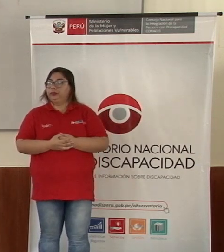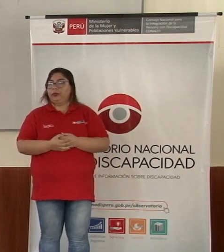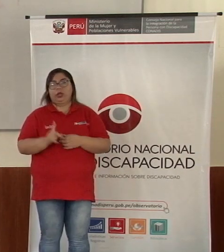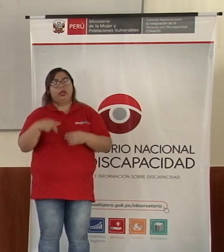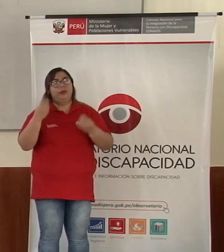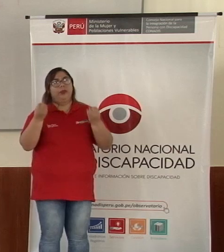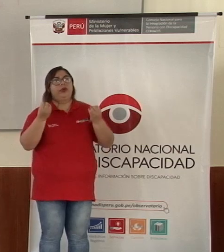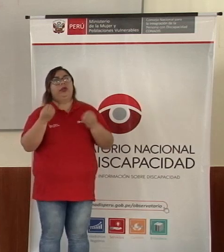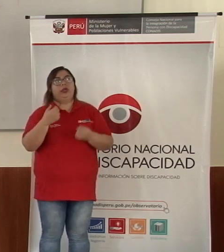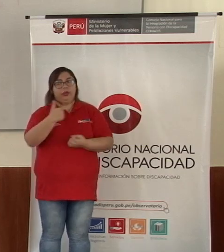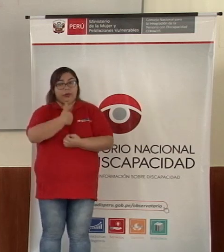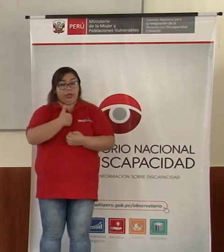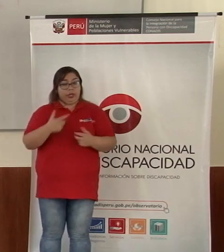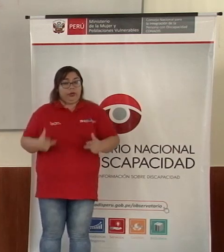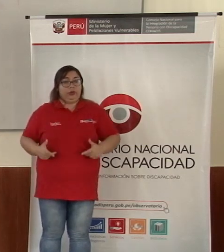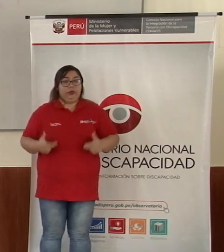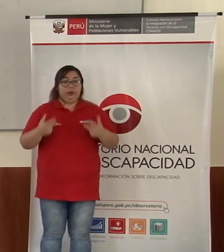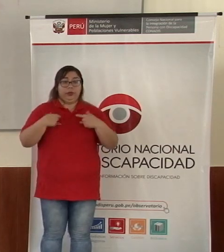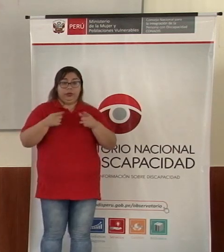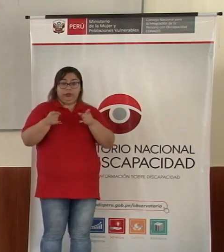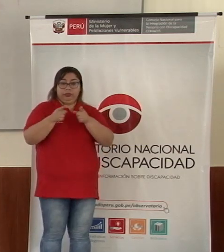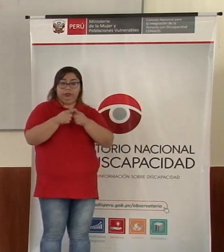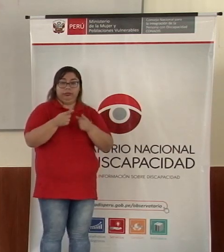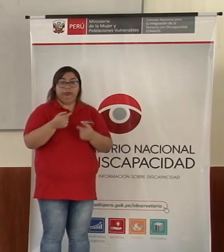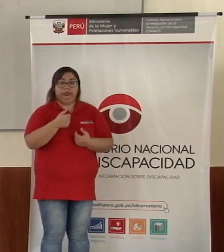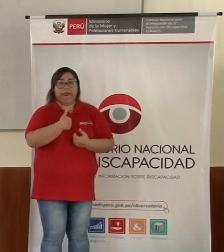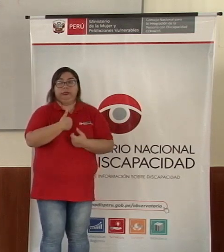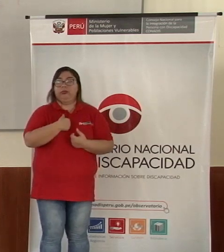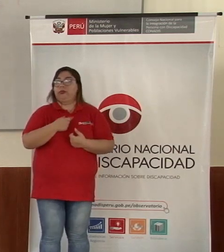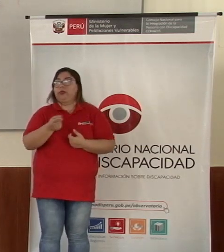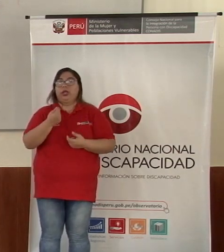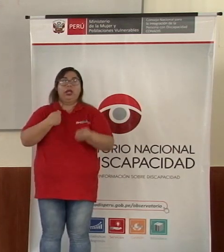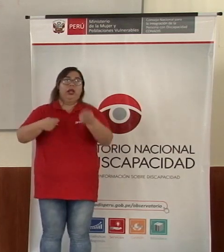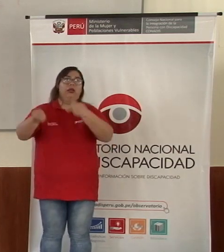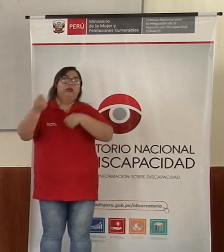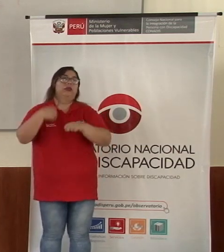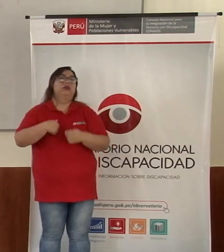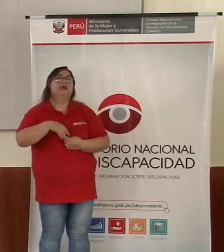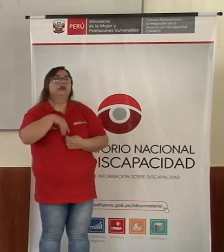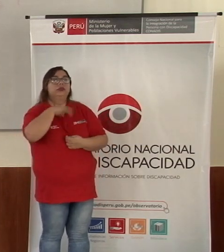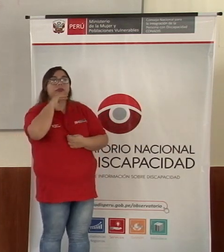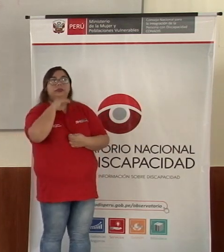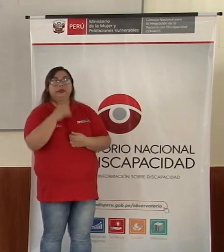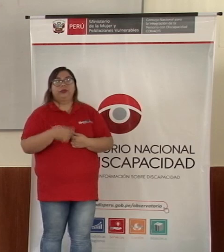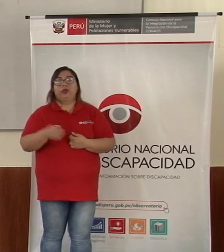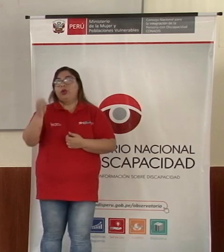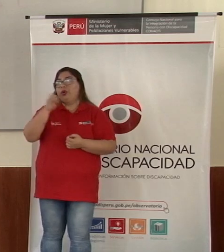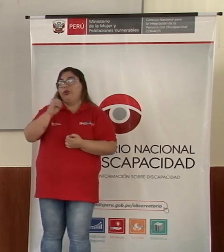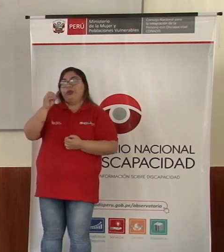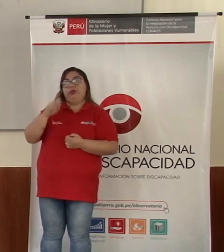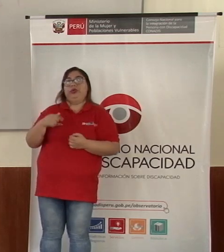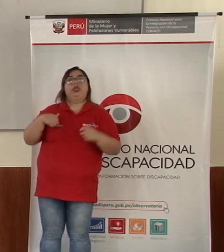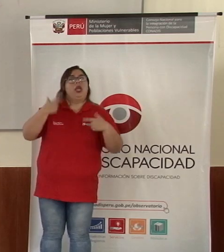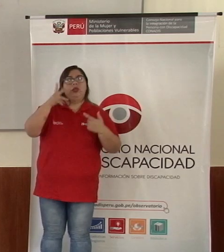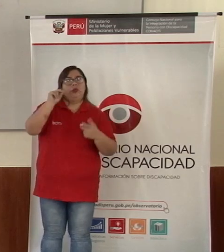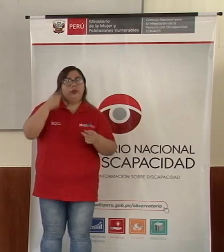Porque va a llegar un momento de tu vida en que ya no vas a querer ni siquiera hacer negocios, ni vas a poder